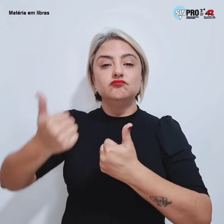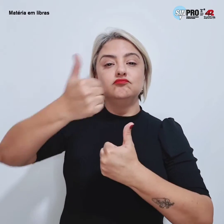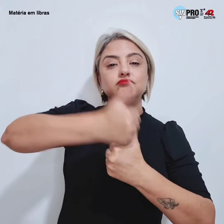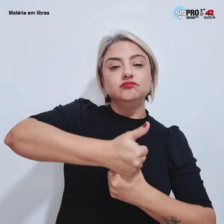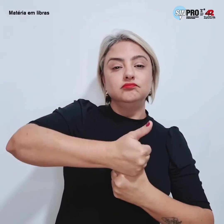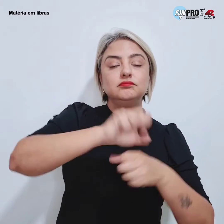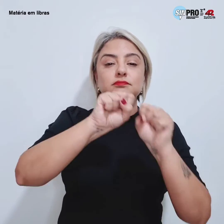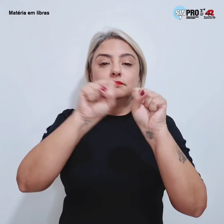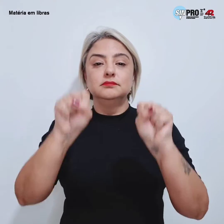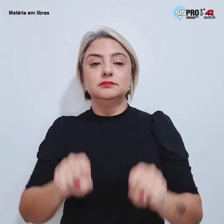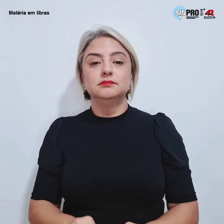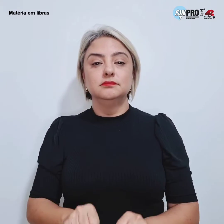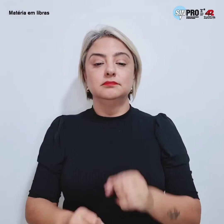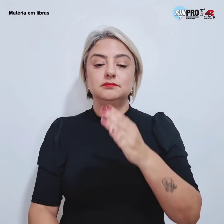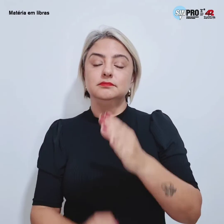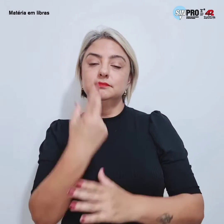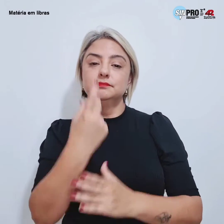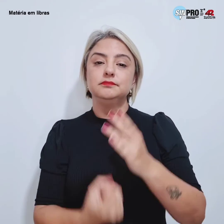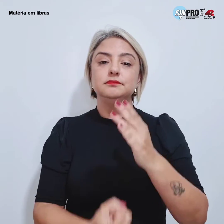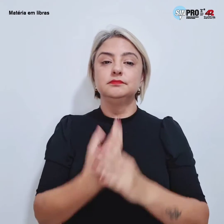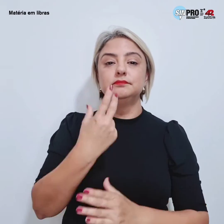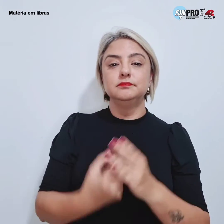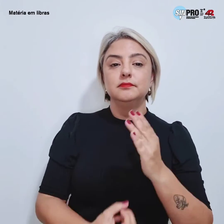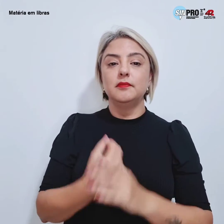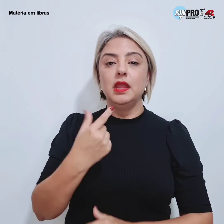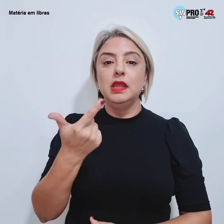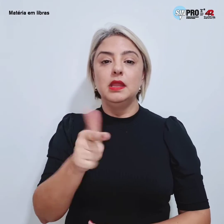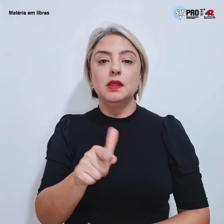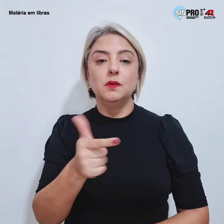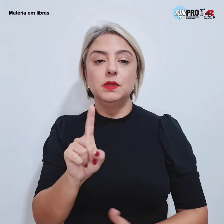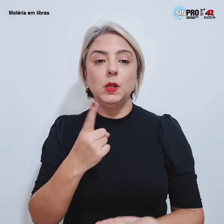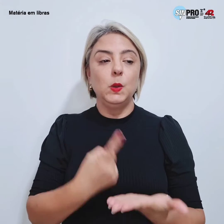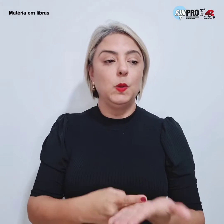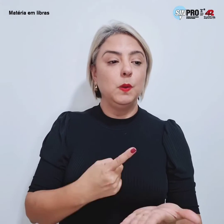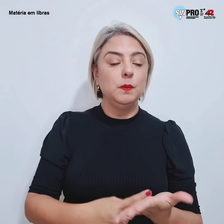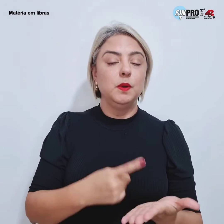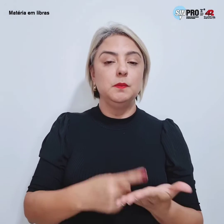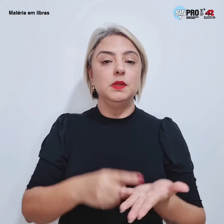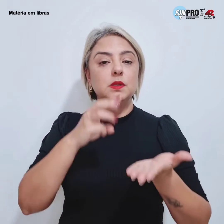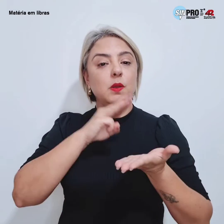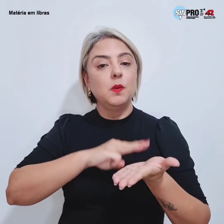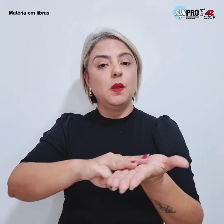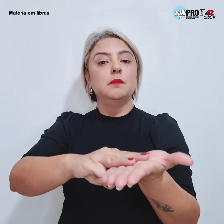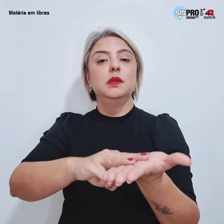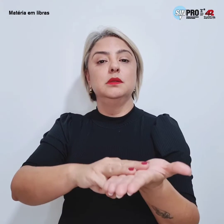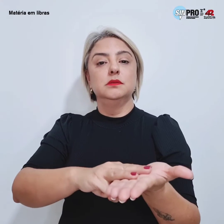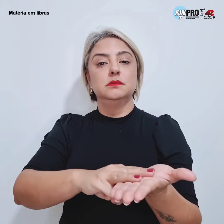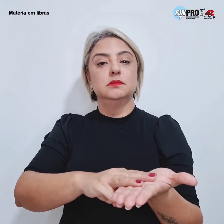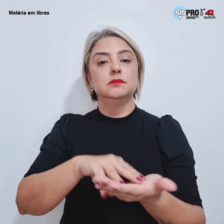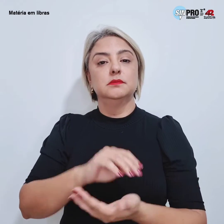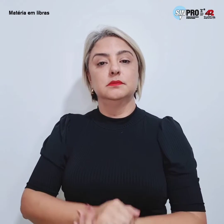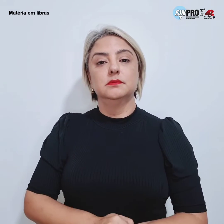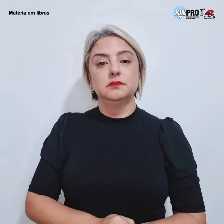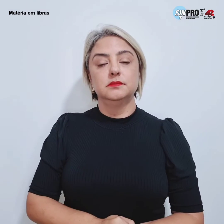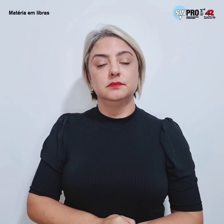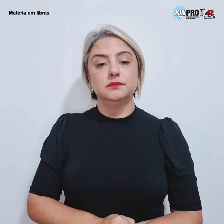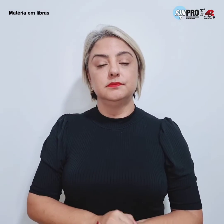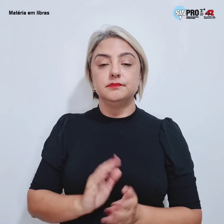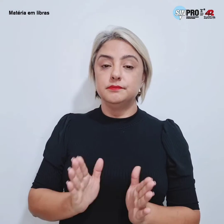de produção descompromissado com a mensagem transmitida. Por outro lado,